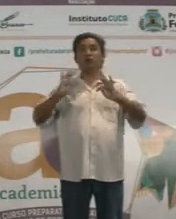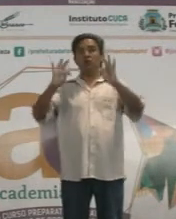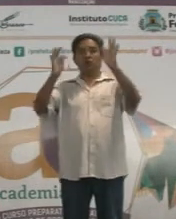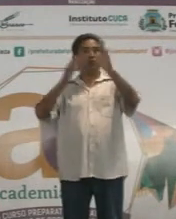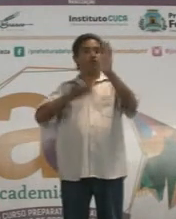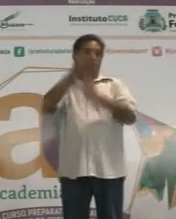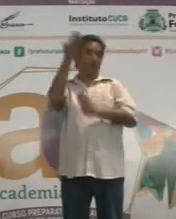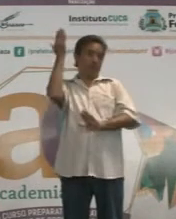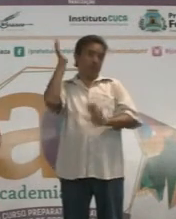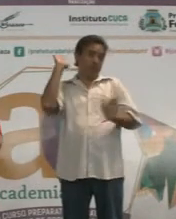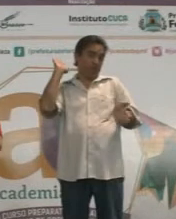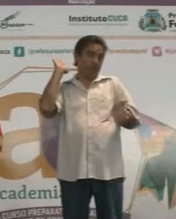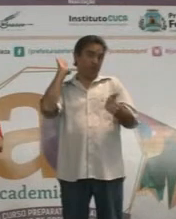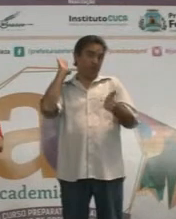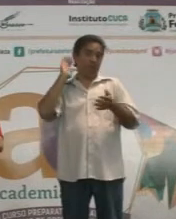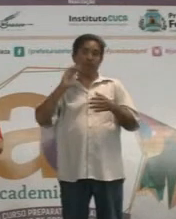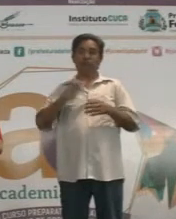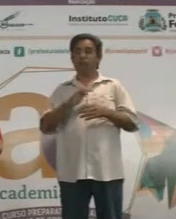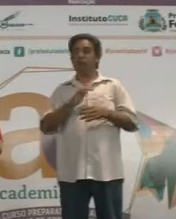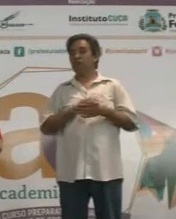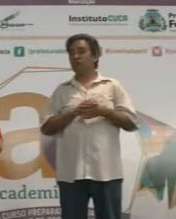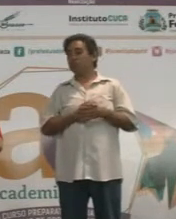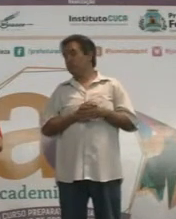e fugir. Então.